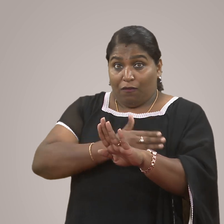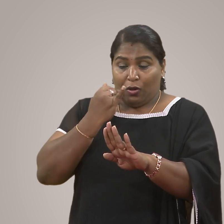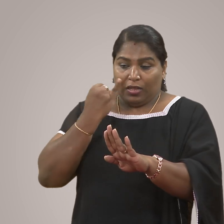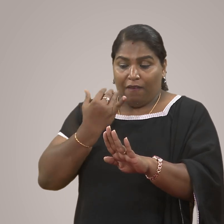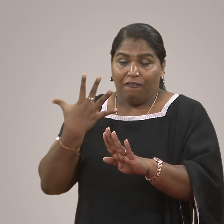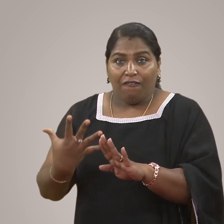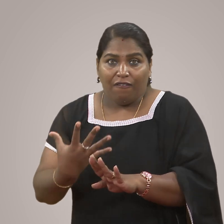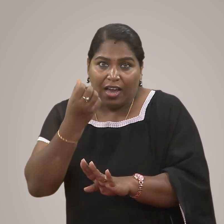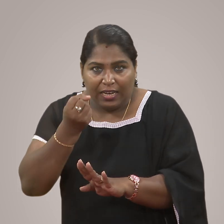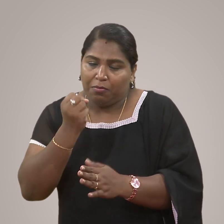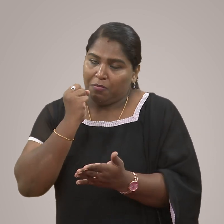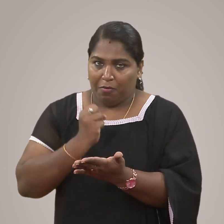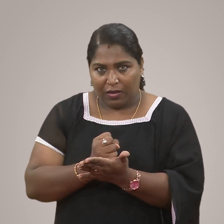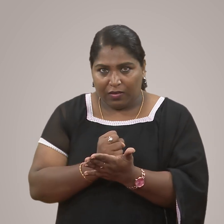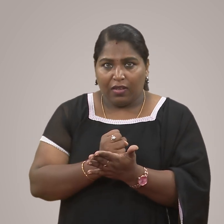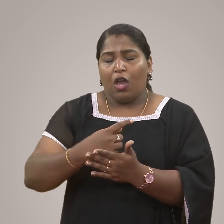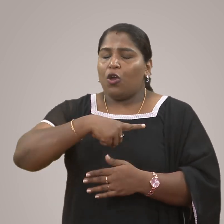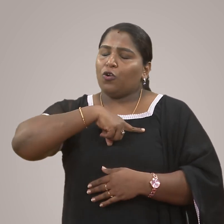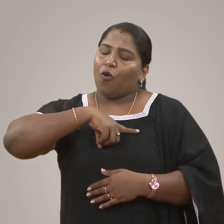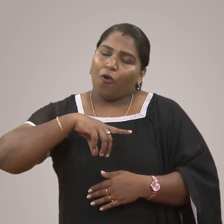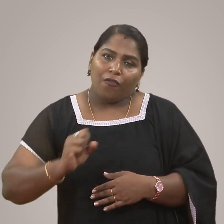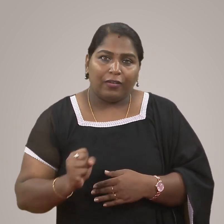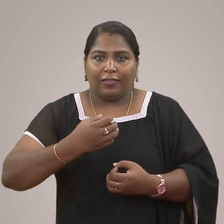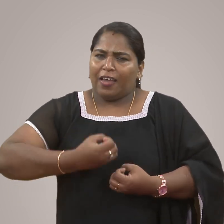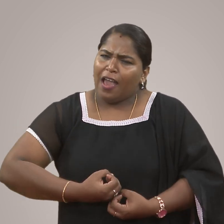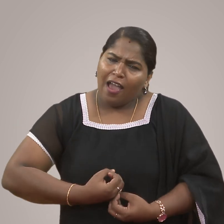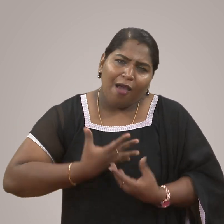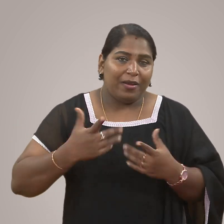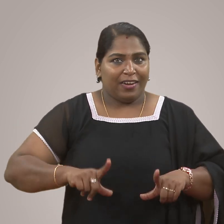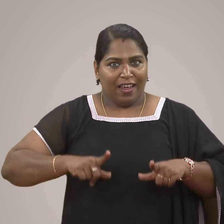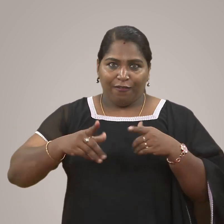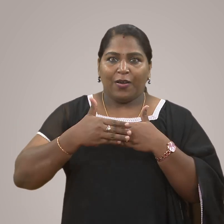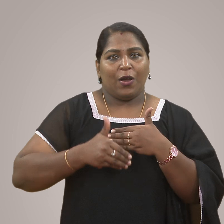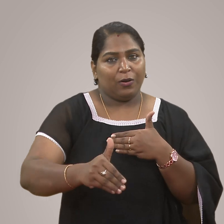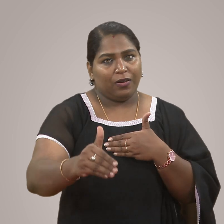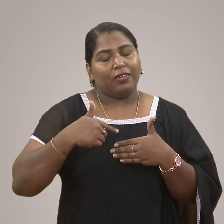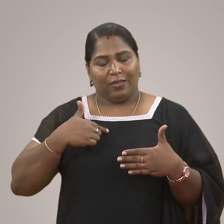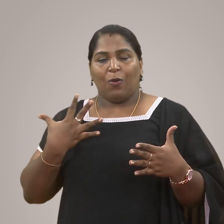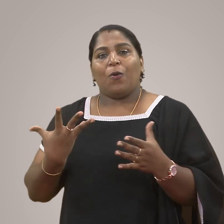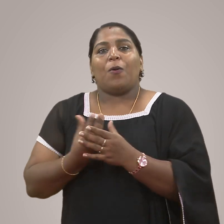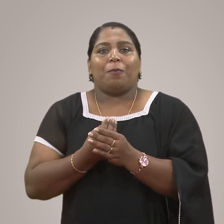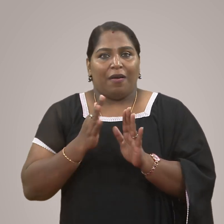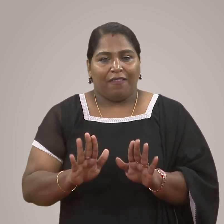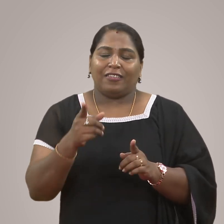എത്രയും വേഗം വേണ്ട നടപടികൾ സ്വീകരിക്കൂ. ആത്മവിശ്വാസത്തോടെയും സന്തോഷത്തോടെയും മുന്നോട്ട് പോകൂ.